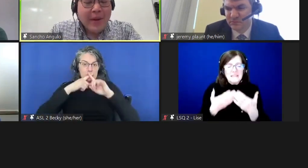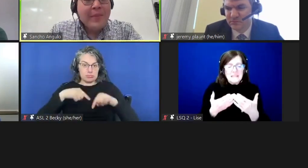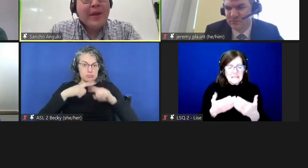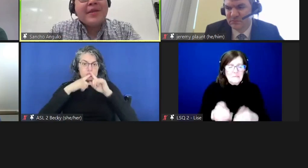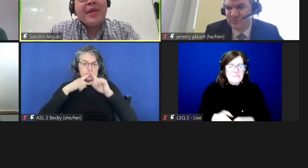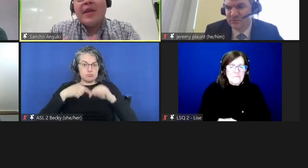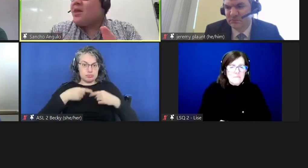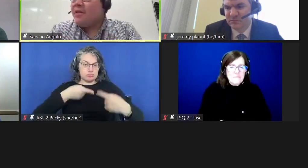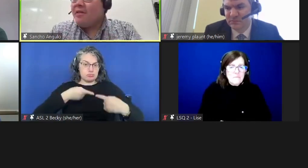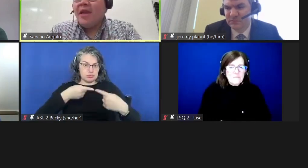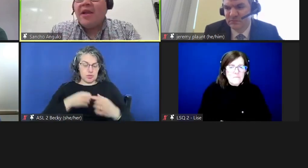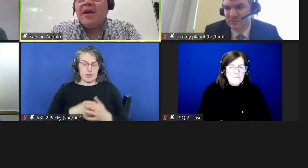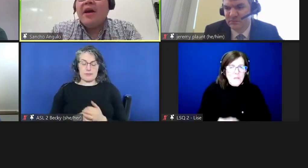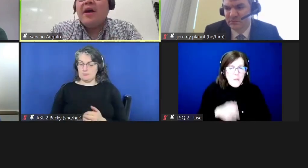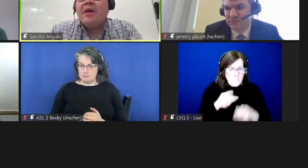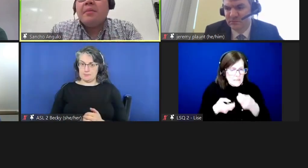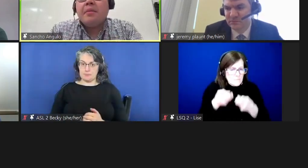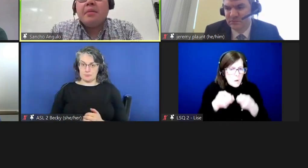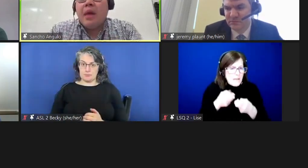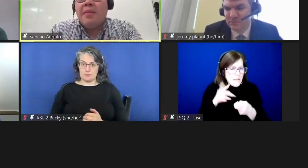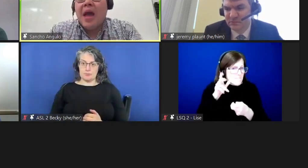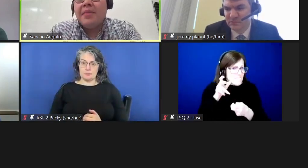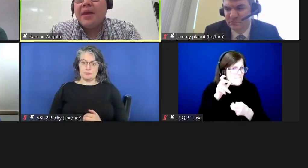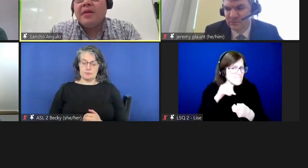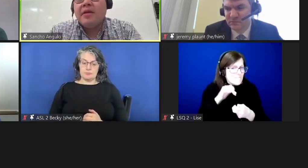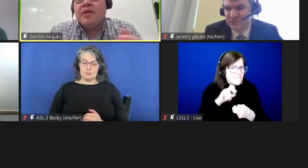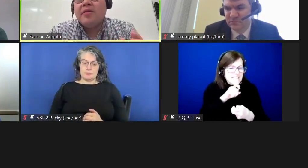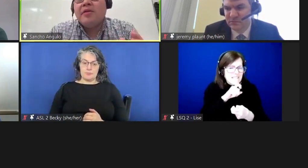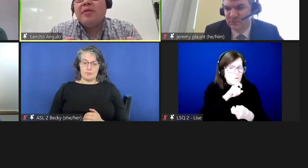J'ai des petits problèmes d'audio.